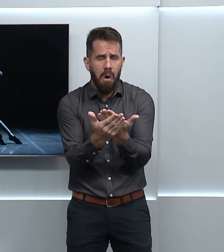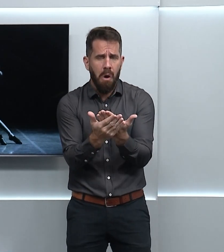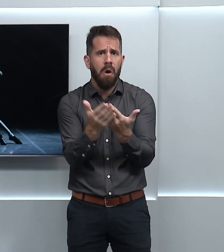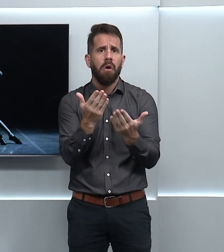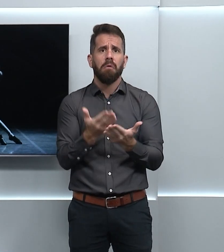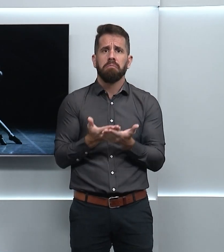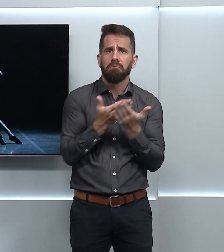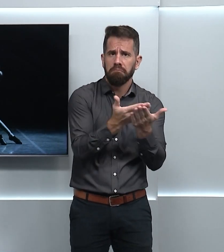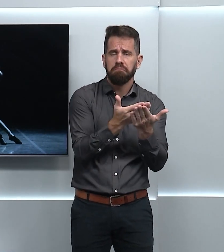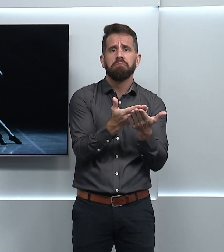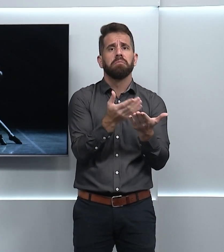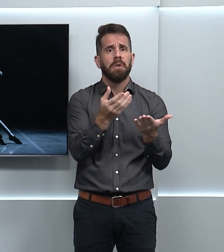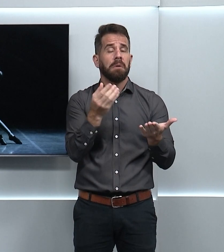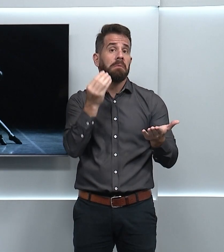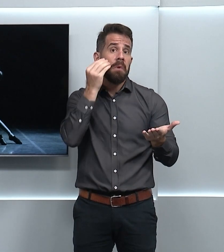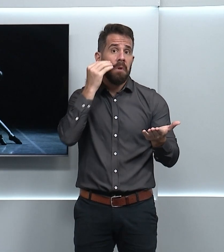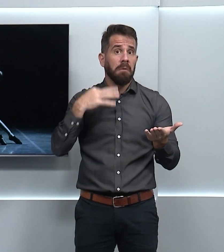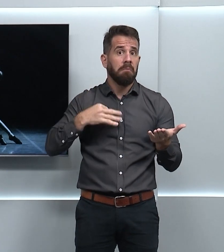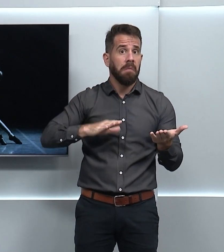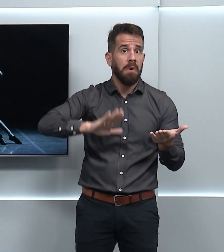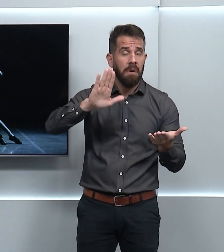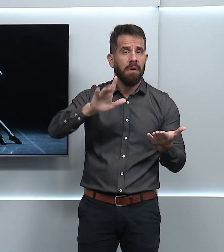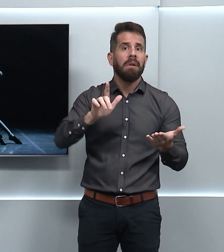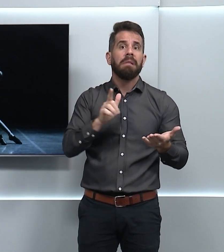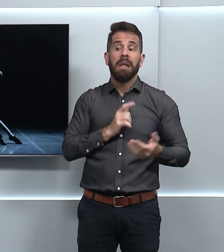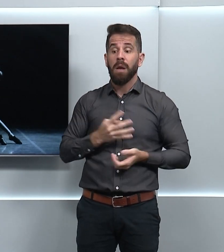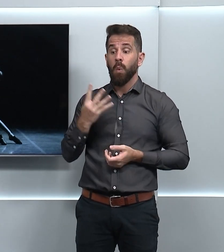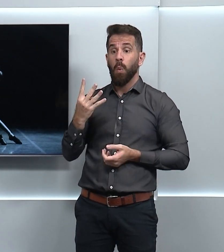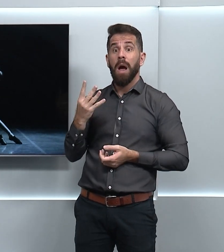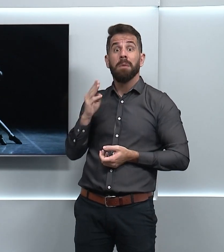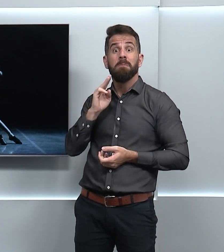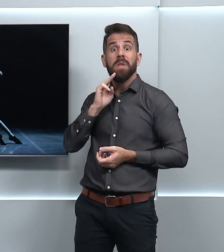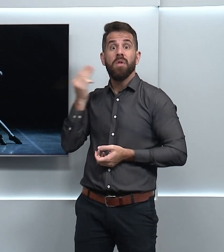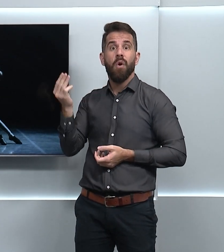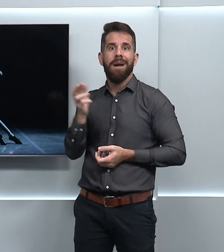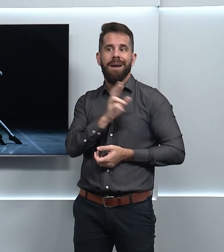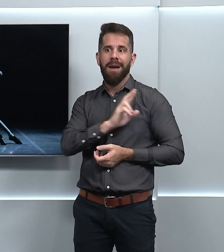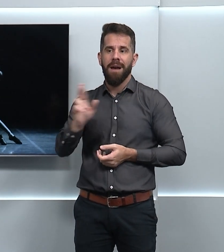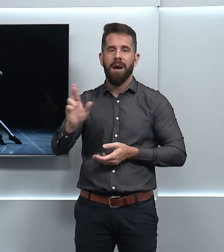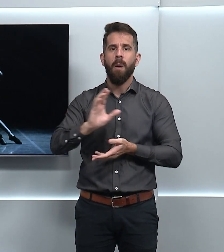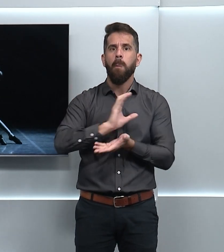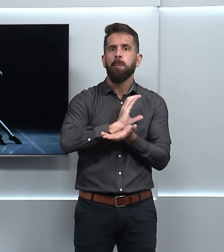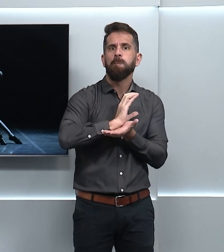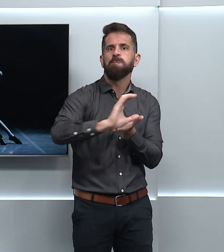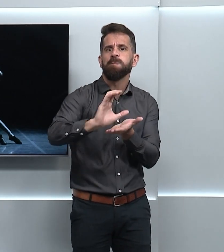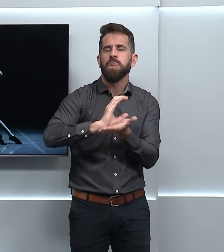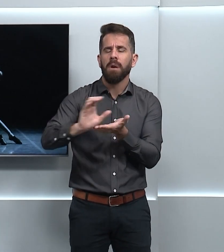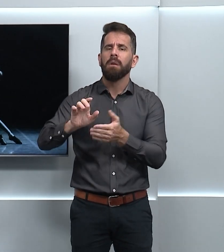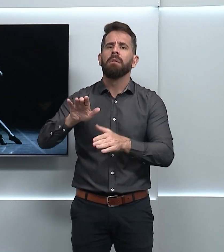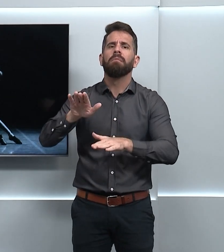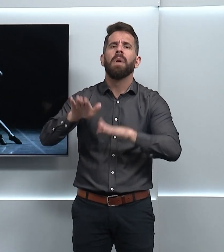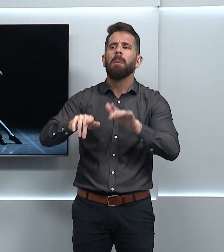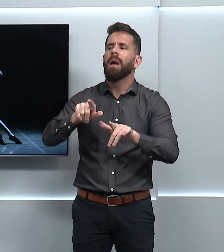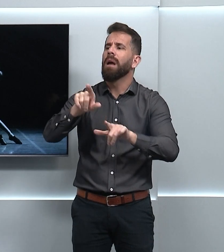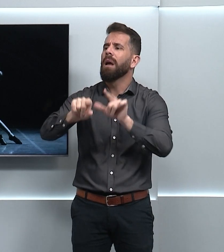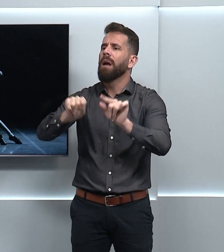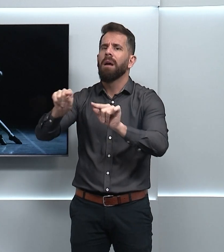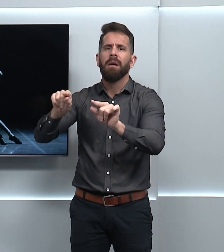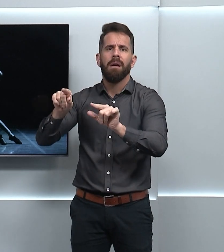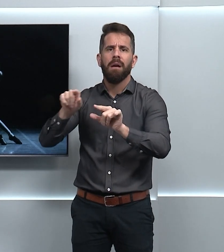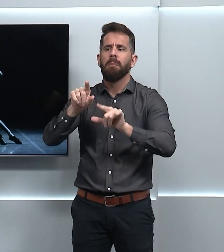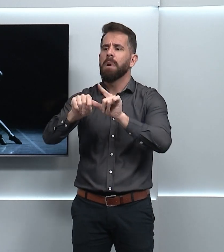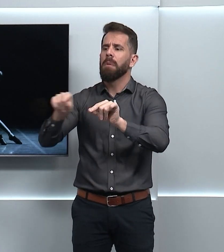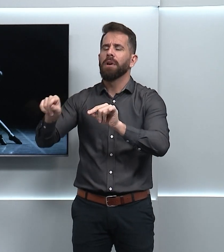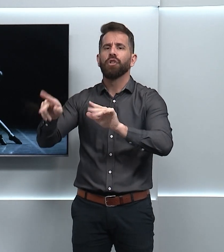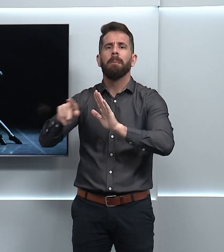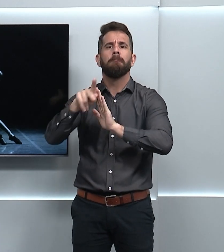daqui a pouquinho eu te digo onde. São mais de 4 milhões de reais que serão divididos entre os selecionados. As inscrições